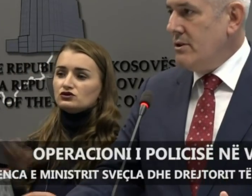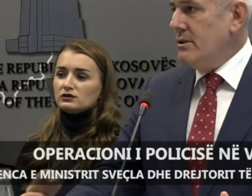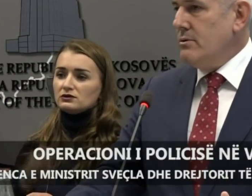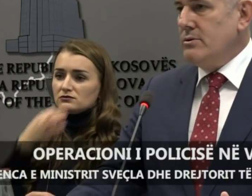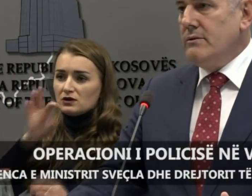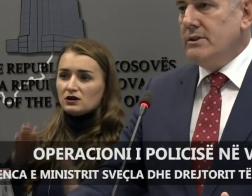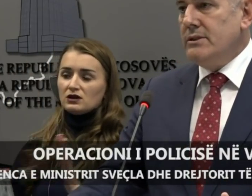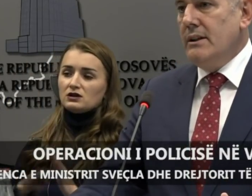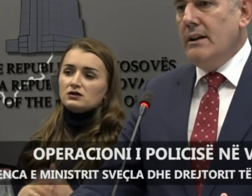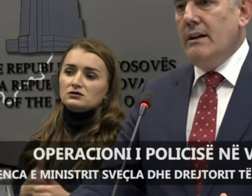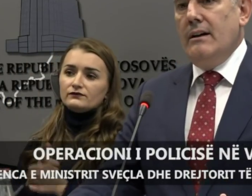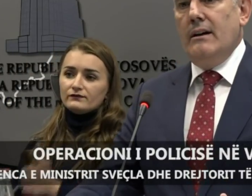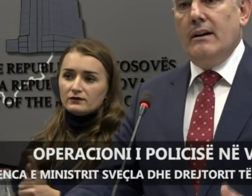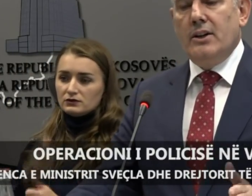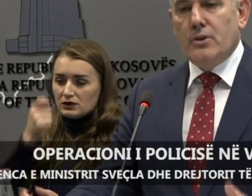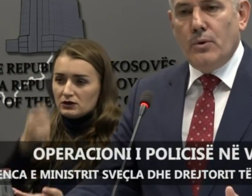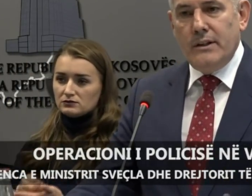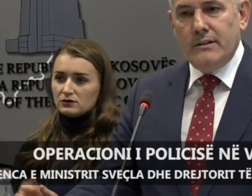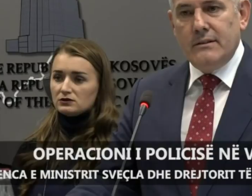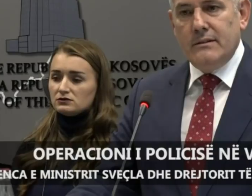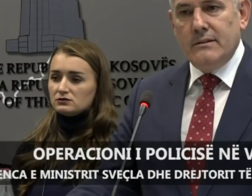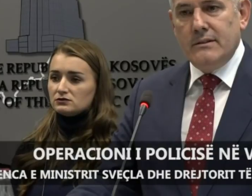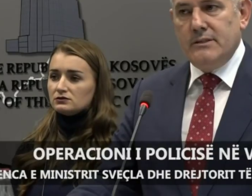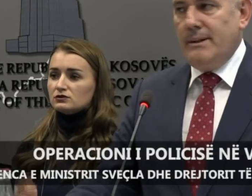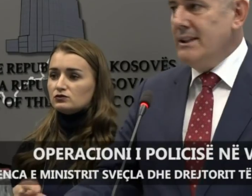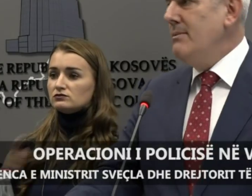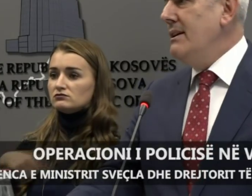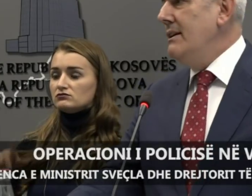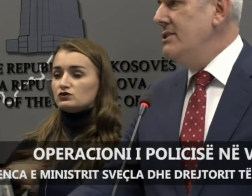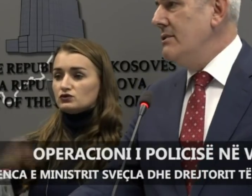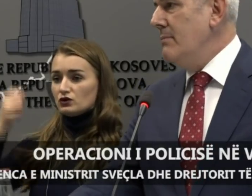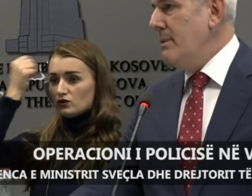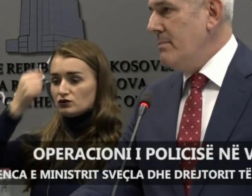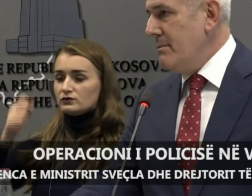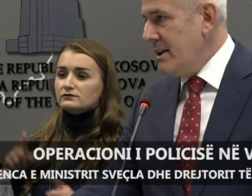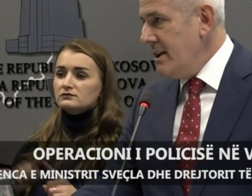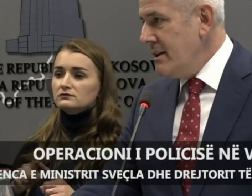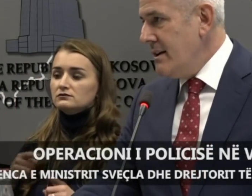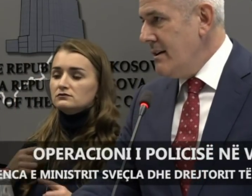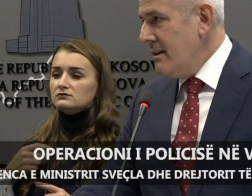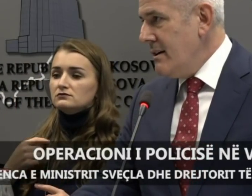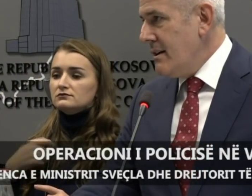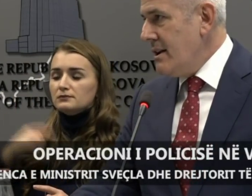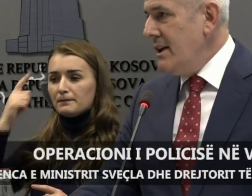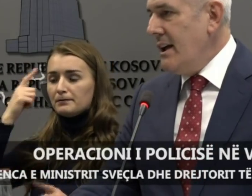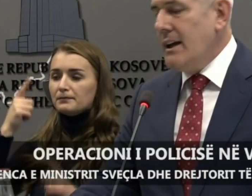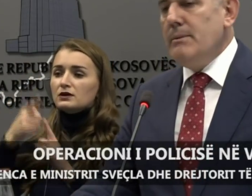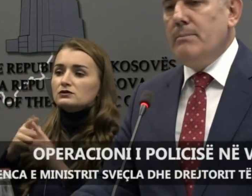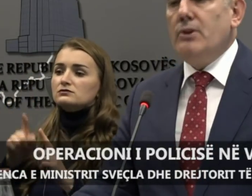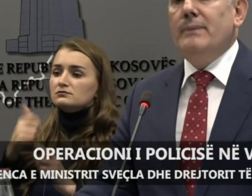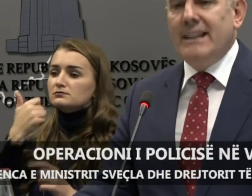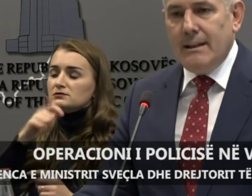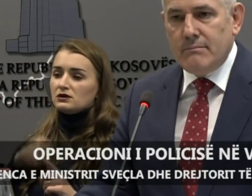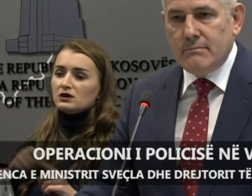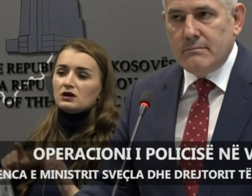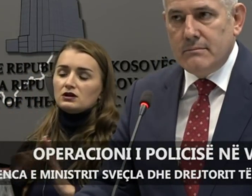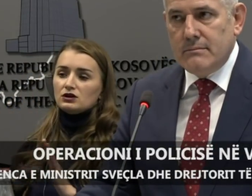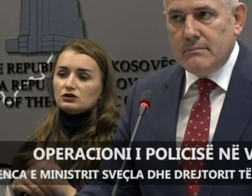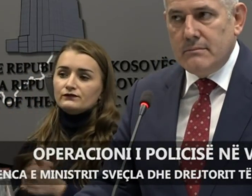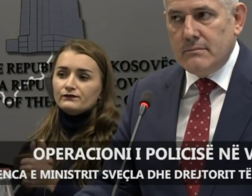Gjithë qytetarët e Kosovës kërkojnë zbatimin e ligjit me përpikmëri dhe ne e kemi për